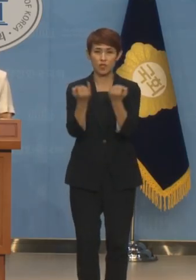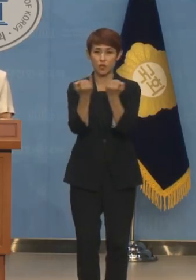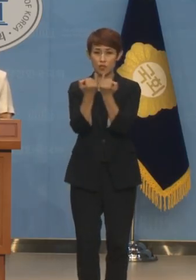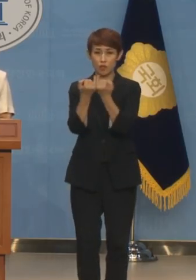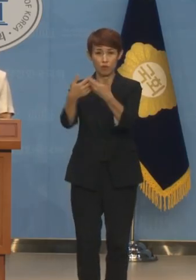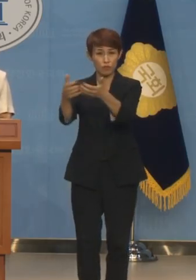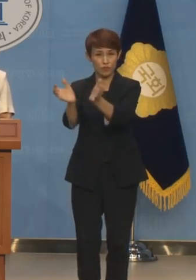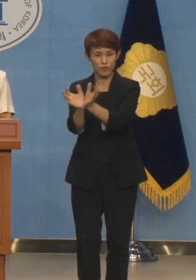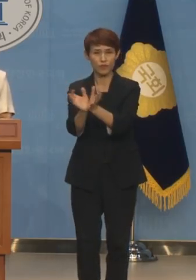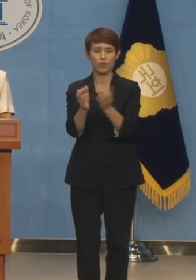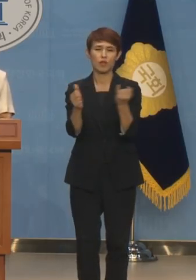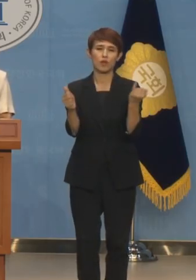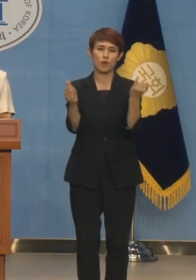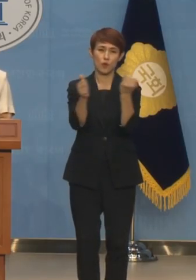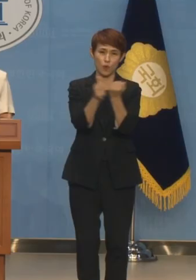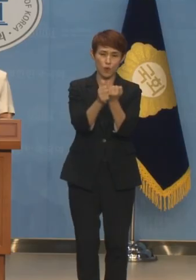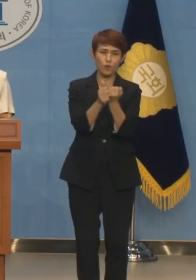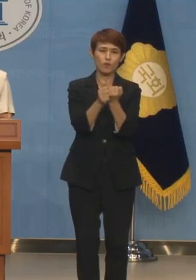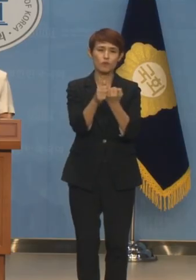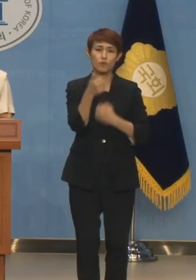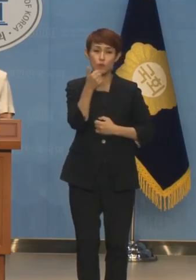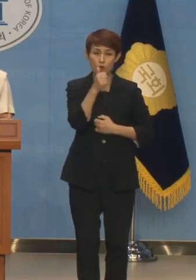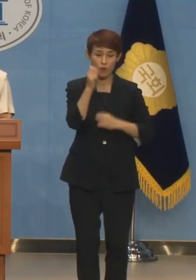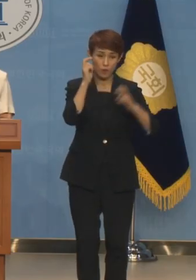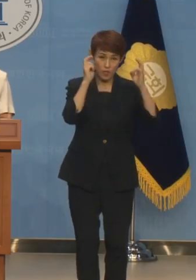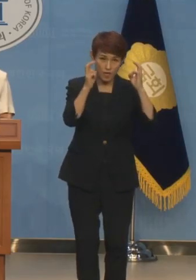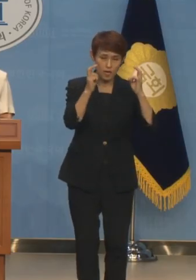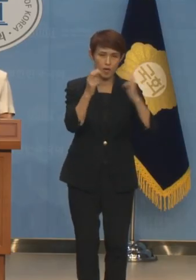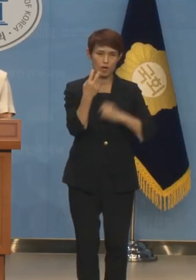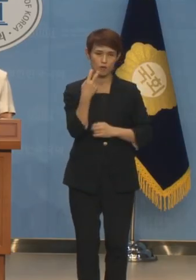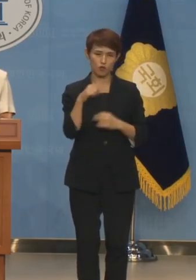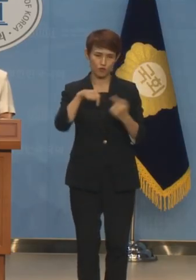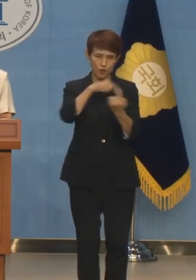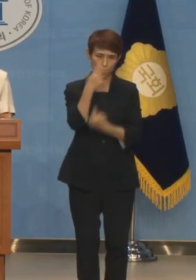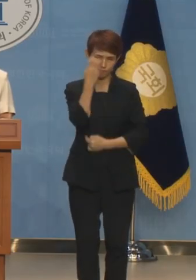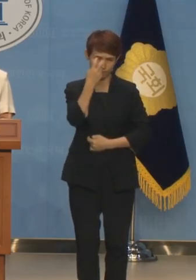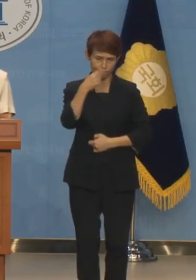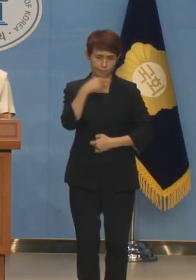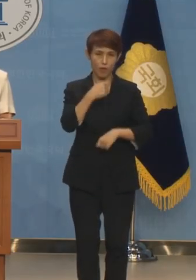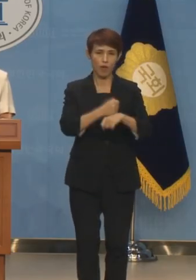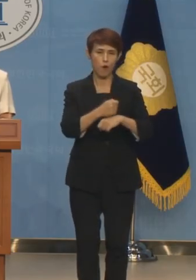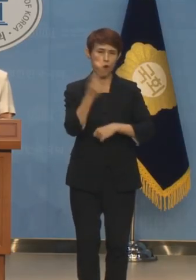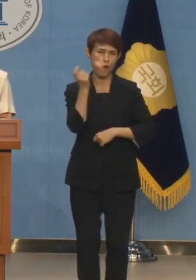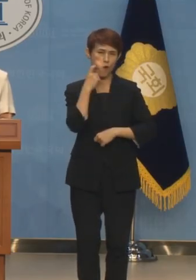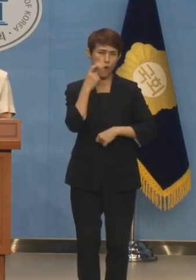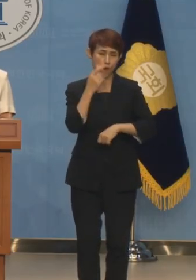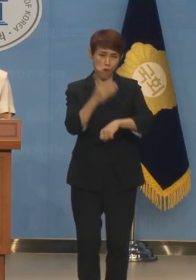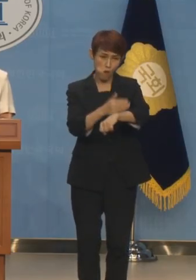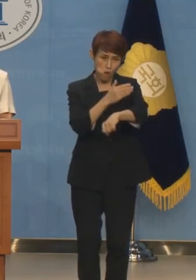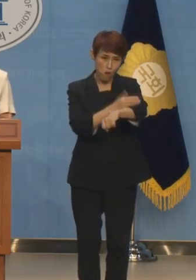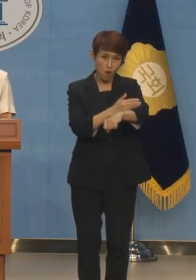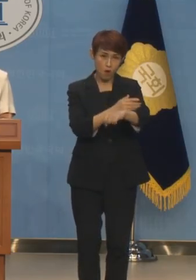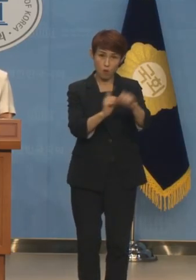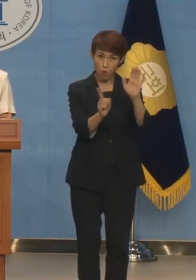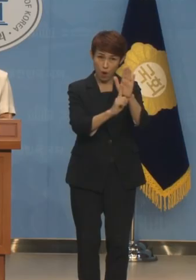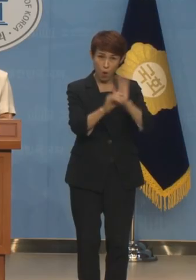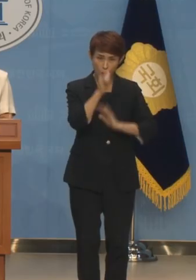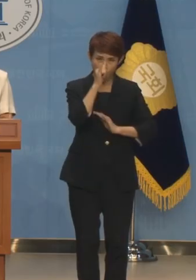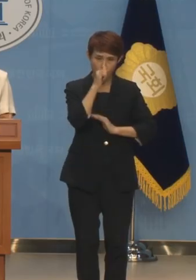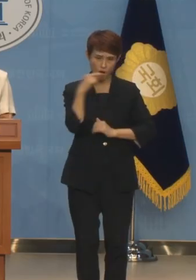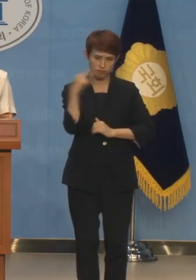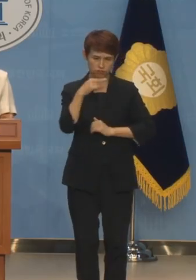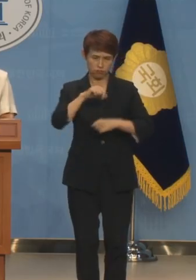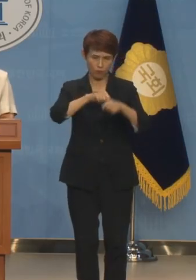여성가족부는 결혼중개업체 온라인 서비스 운영 점검을 강화하고 허위, 과장 광고에는 엄정